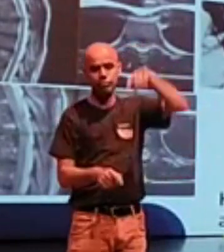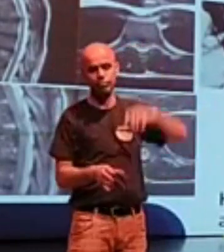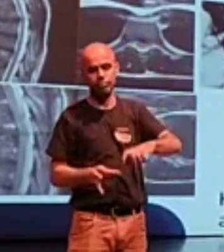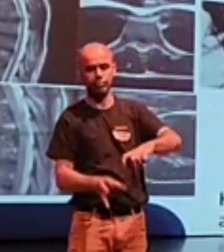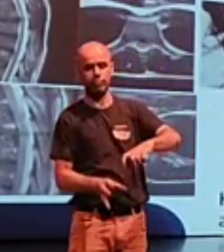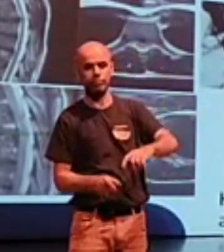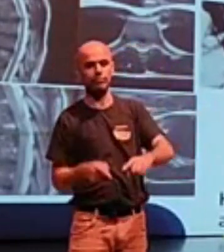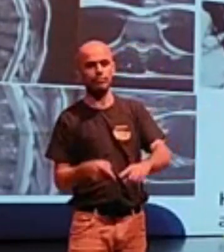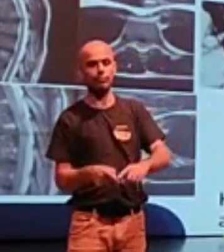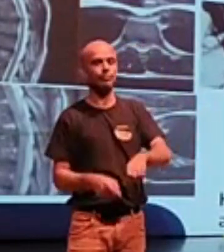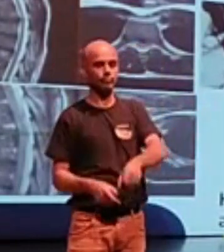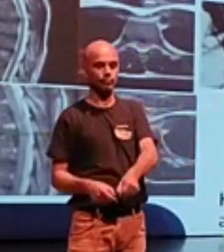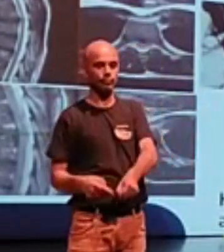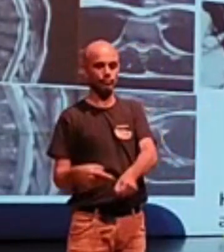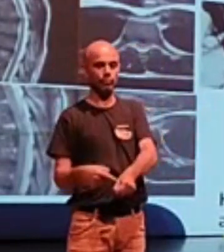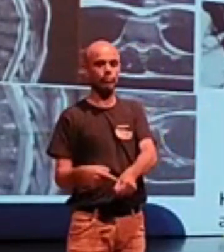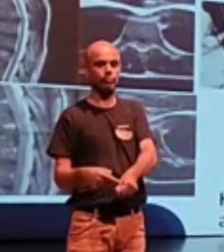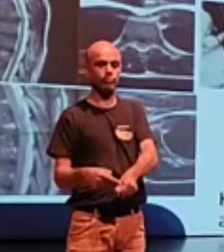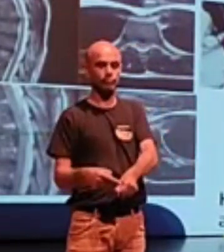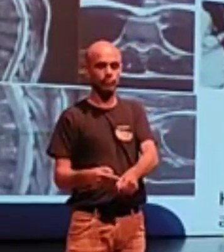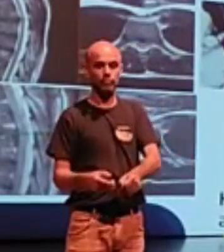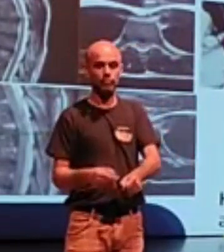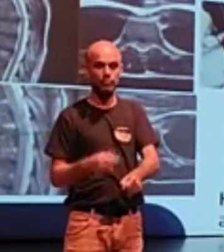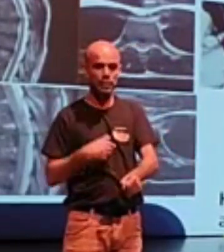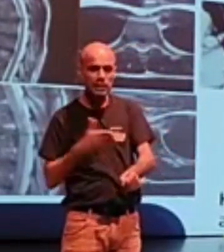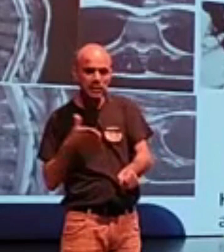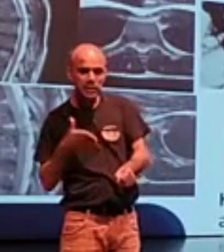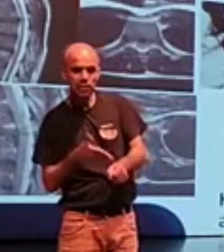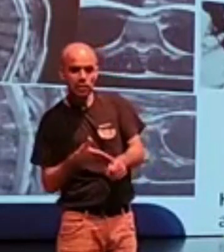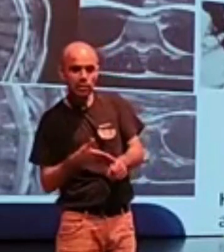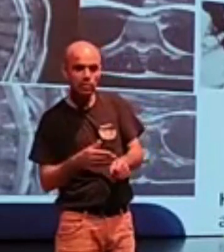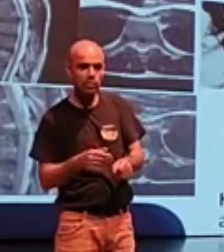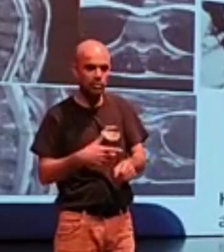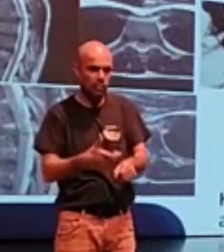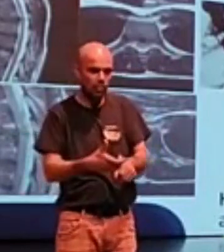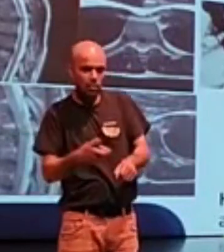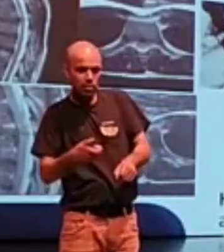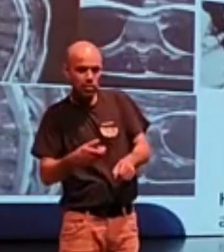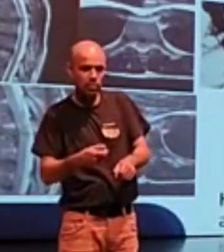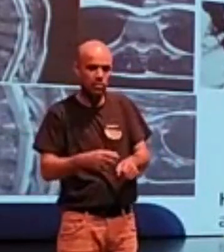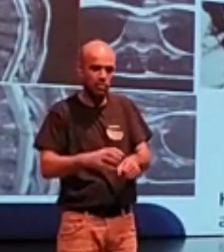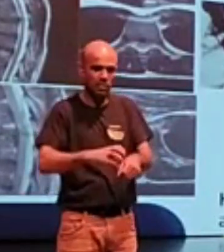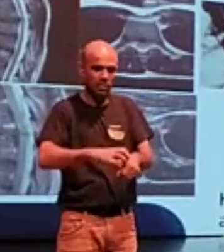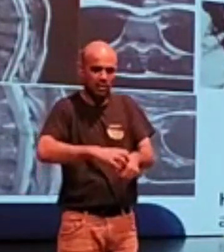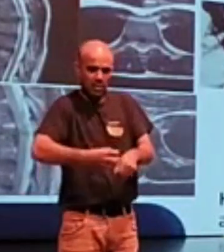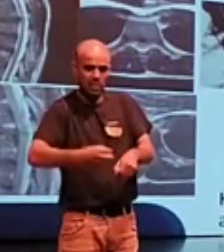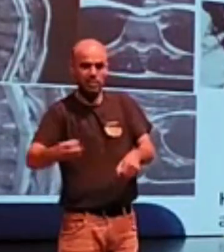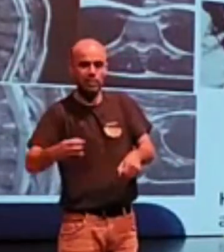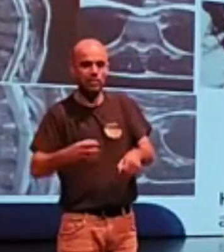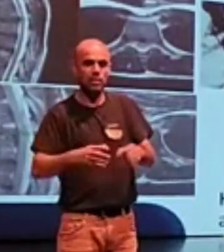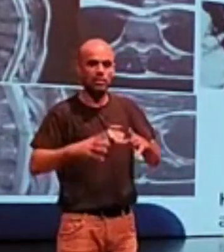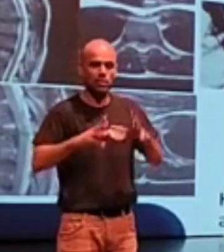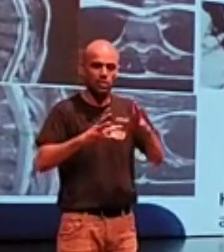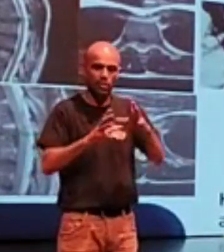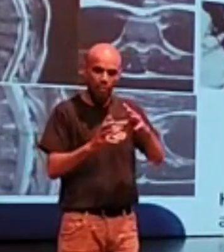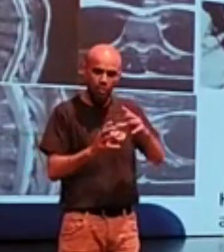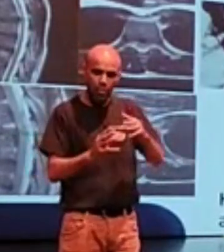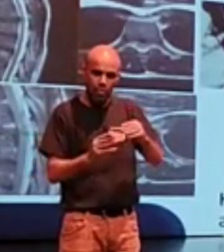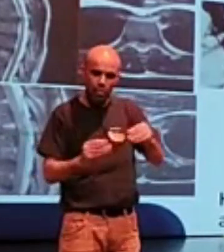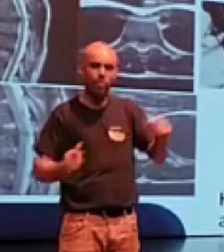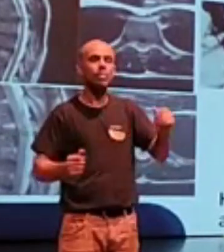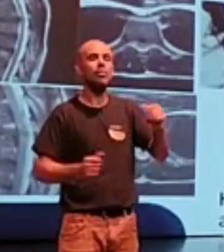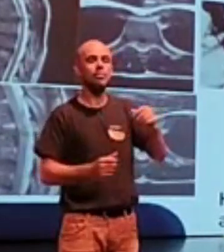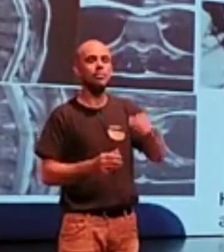que aconteceu nessa cirurgia? O potencial do esfíncter melhorou quando a gente conseguiu retirar a hérnia. Então, realmente, a causa era essa.